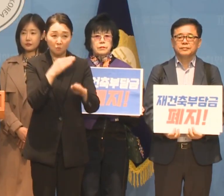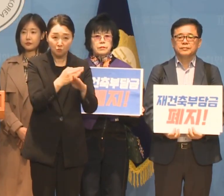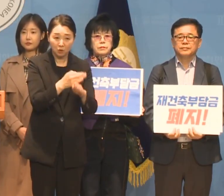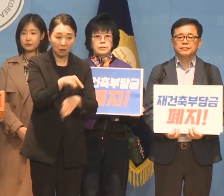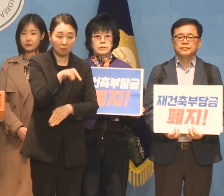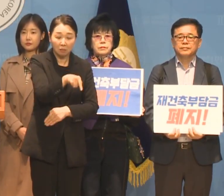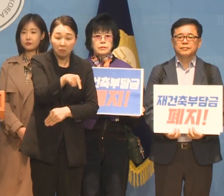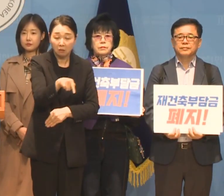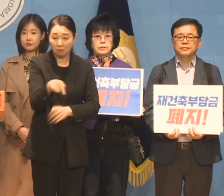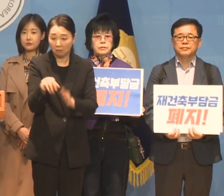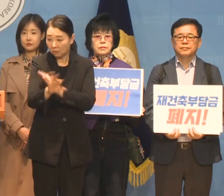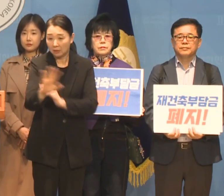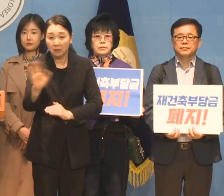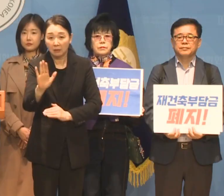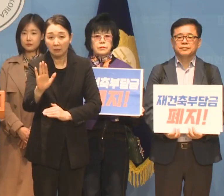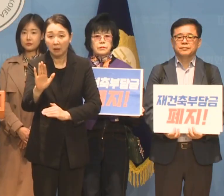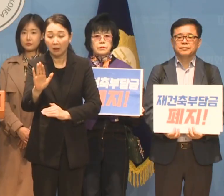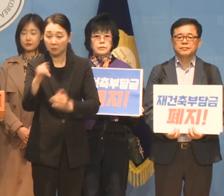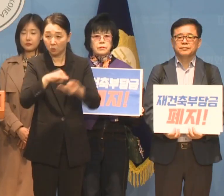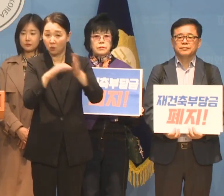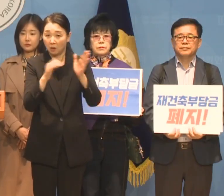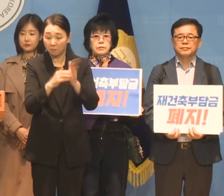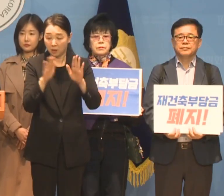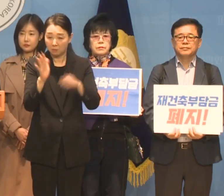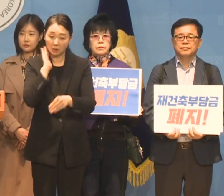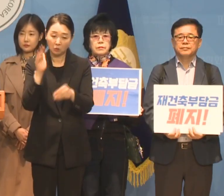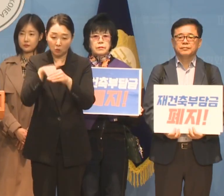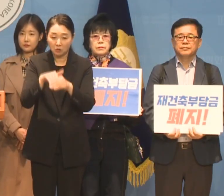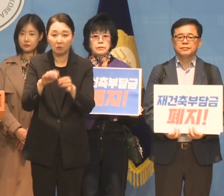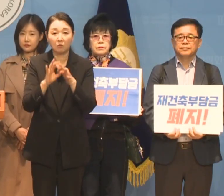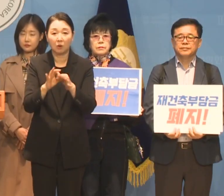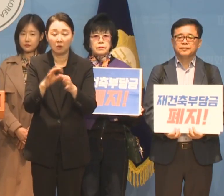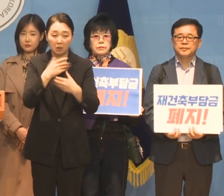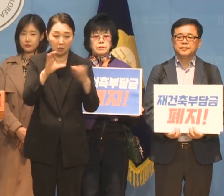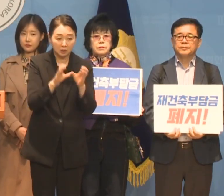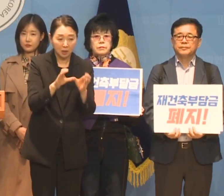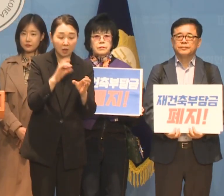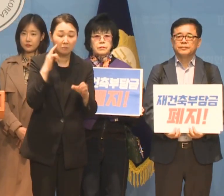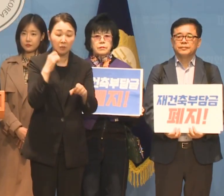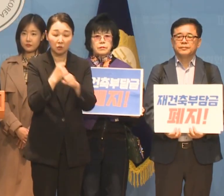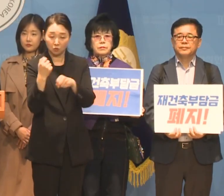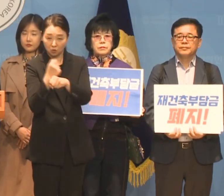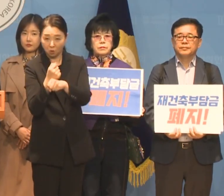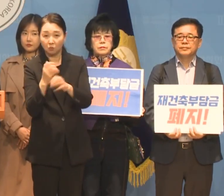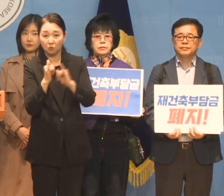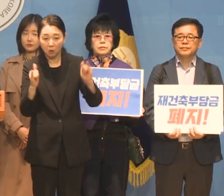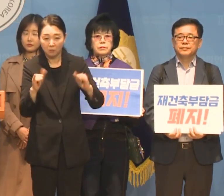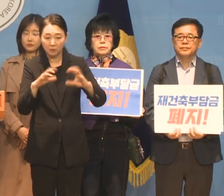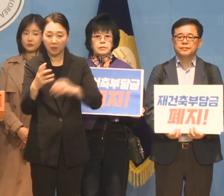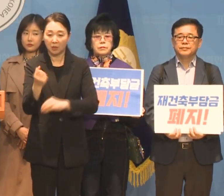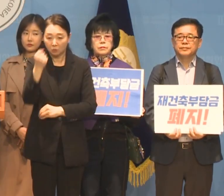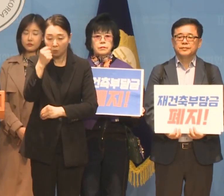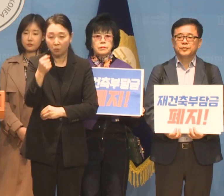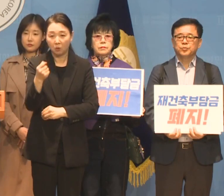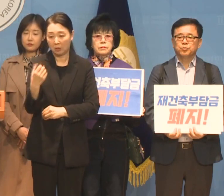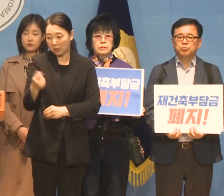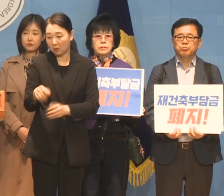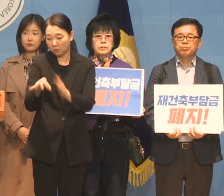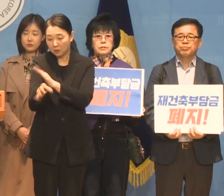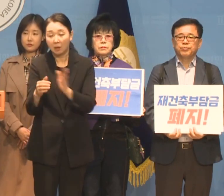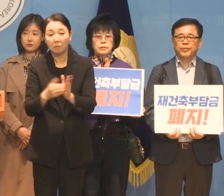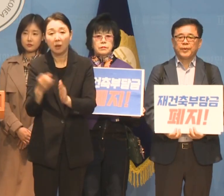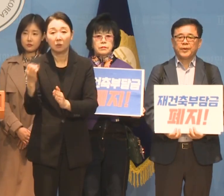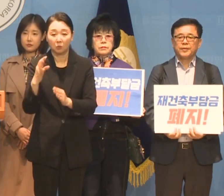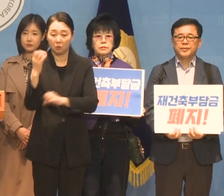경악할 공약을 낸 데 이어서 이번 대선 앞두고도 당의 민주연구원이 국토보유세와 마찬가지인